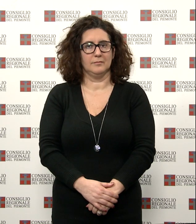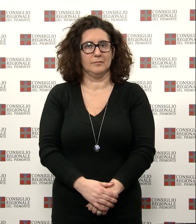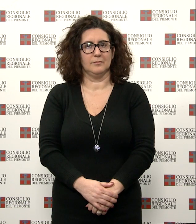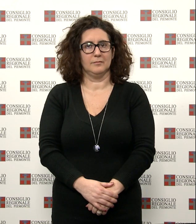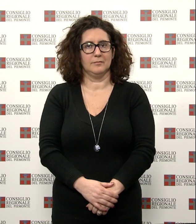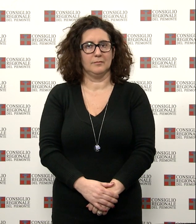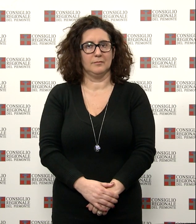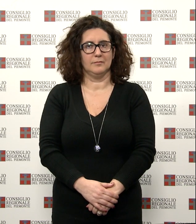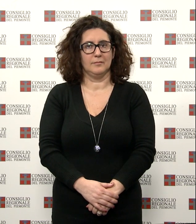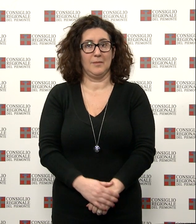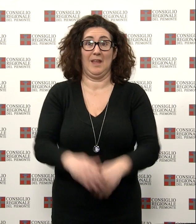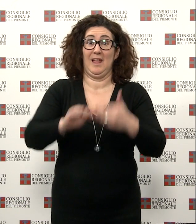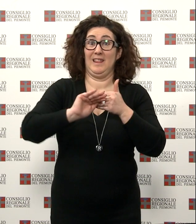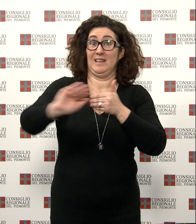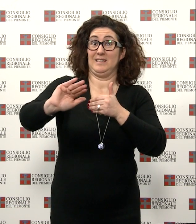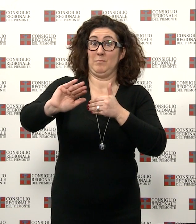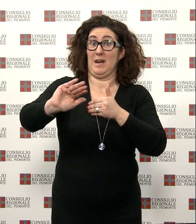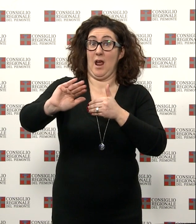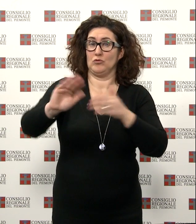una legge contro ogni discriminazione.